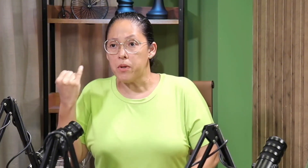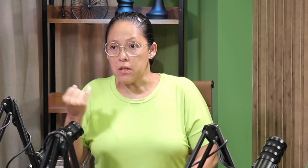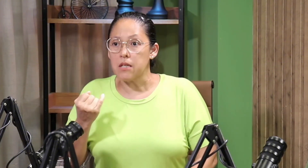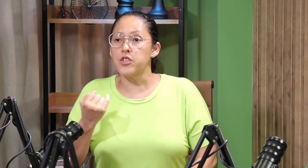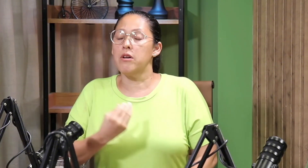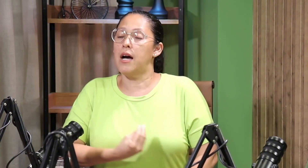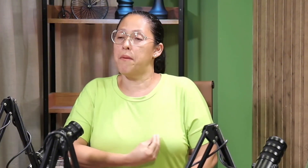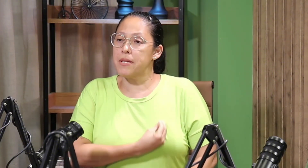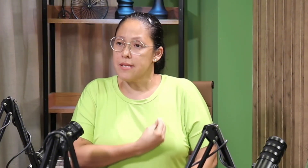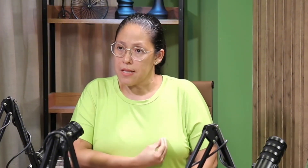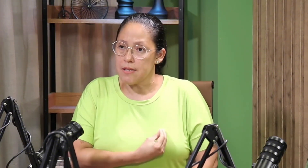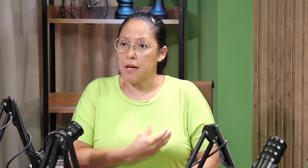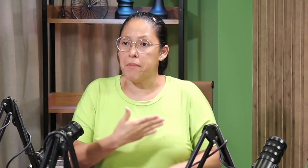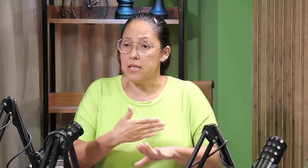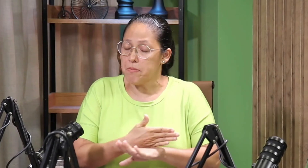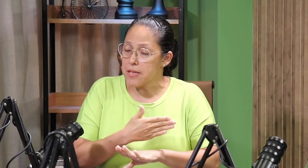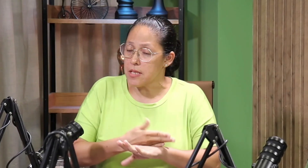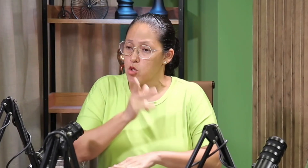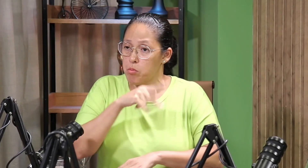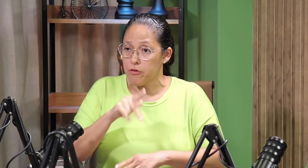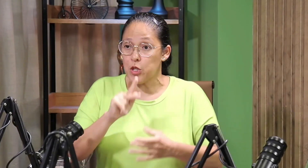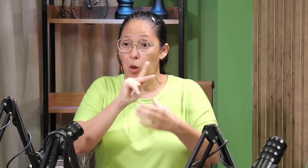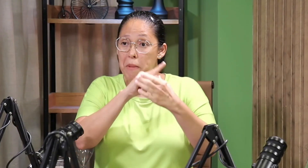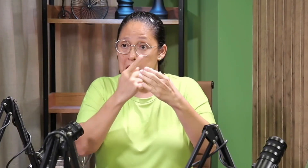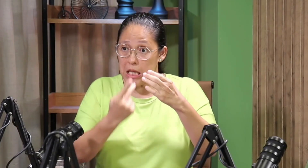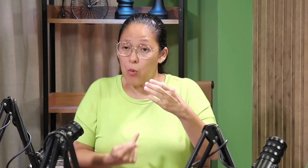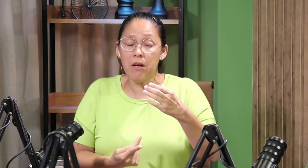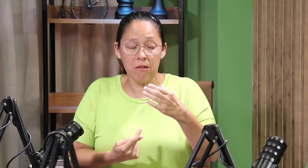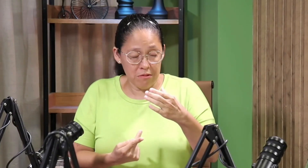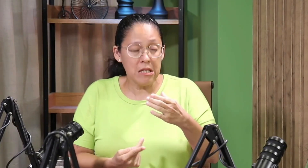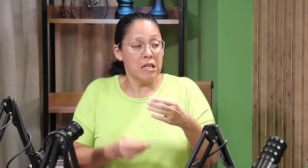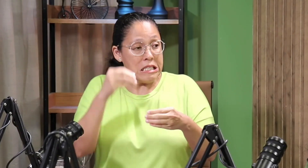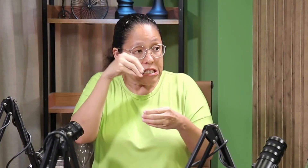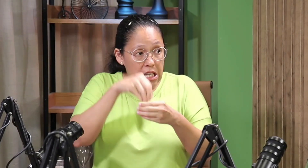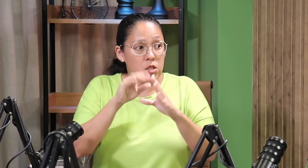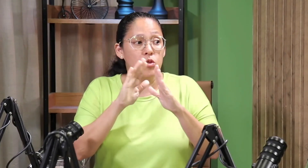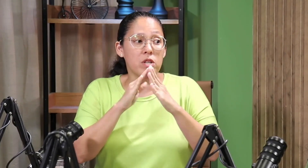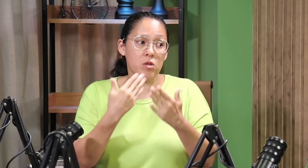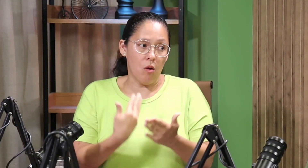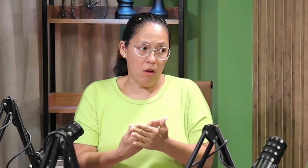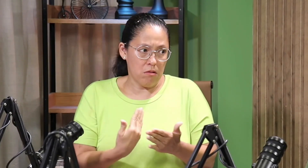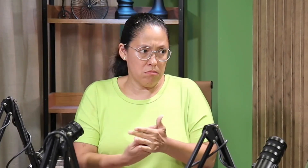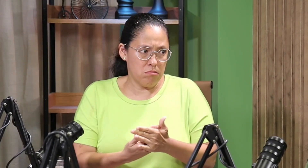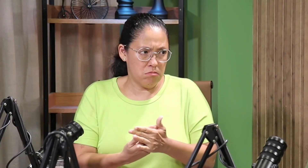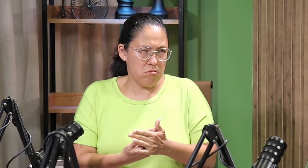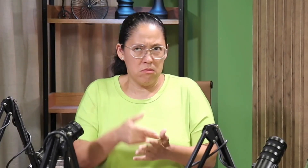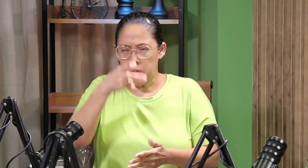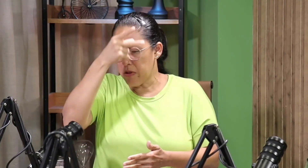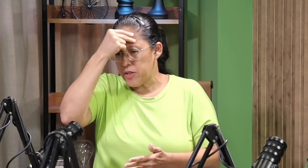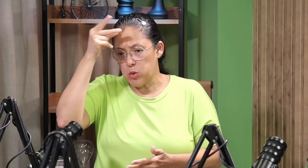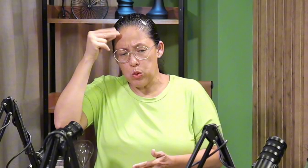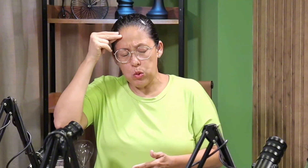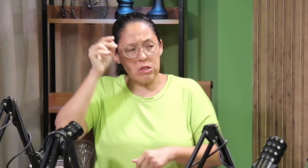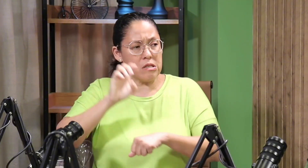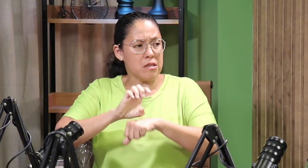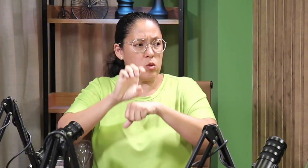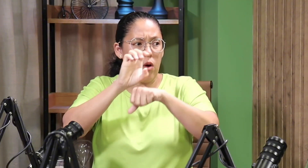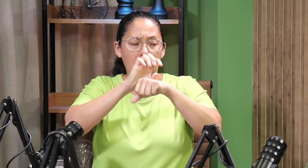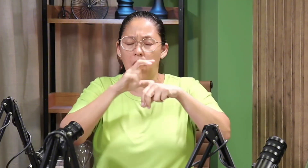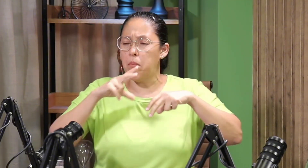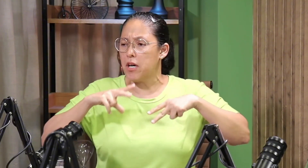muito importante a presença, a participação do professor bilíngue dentro de uma escola. A